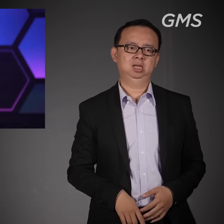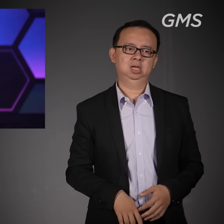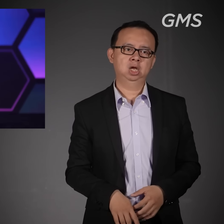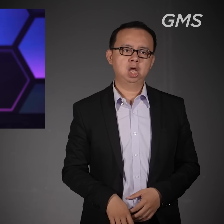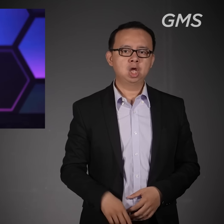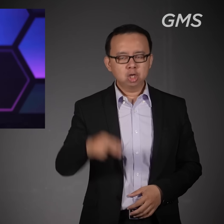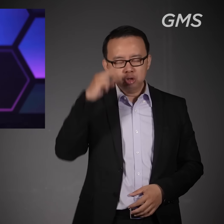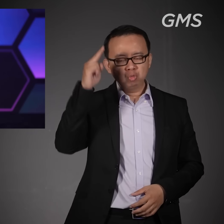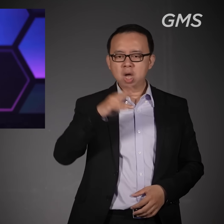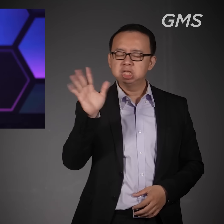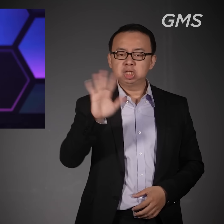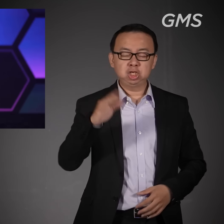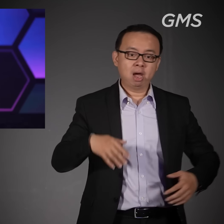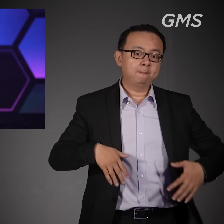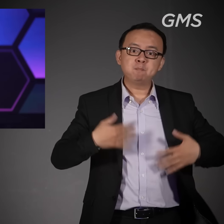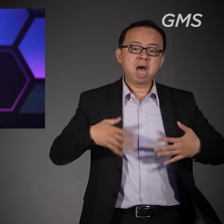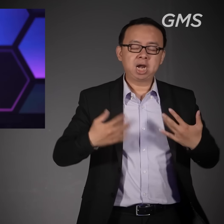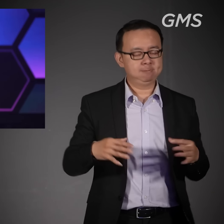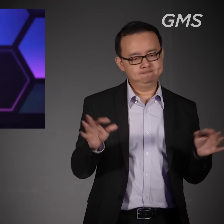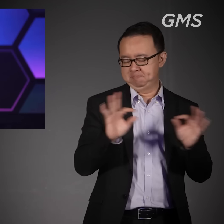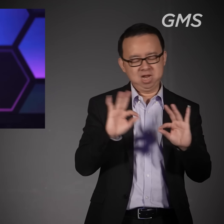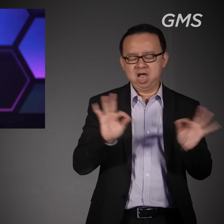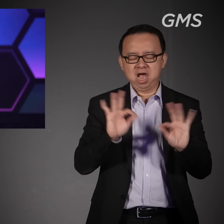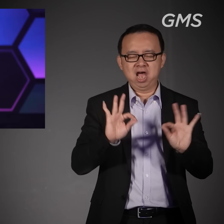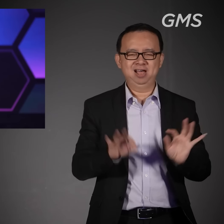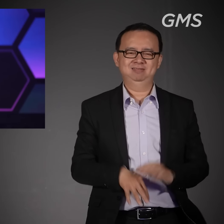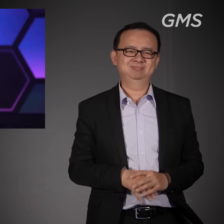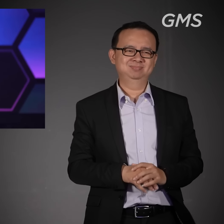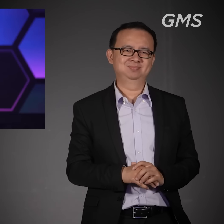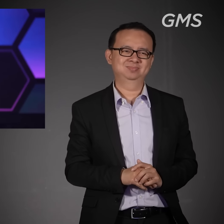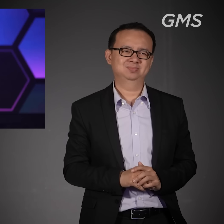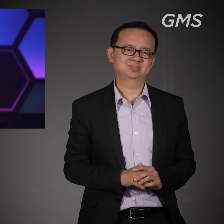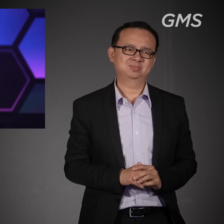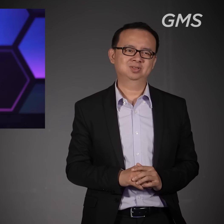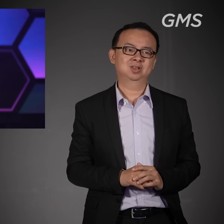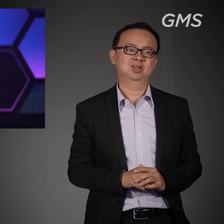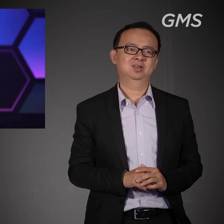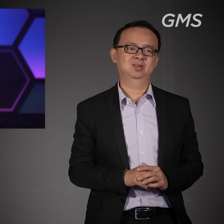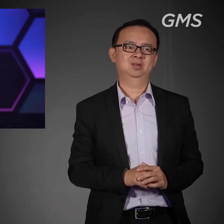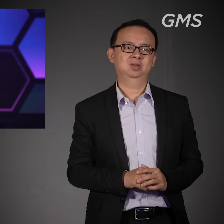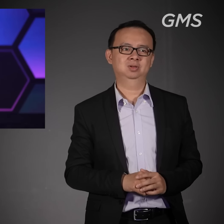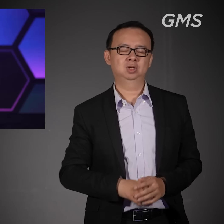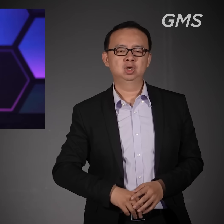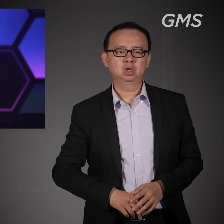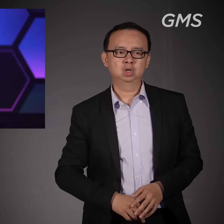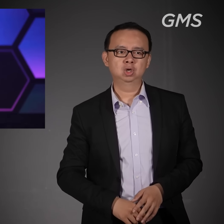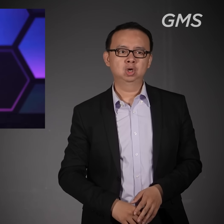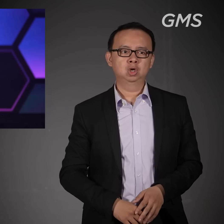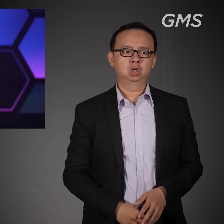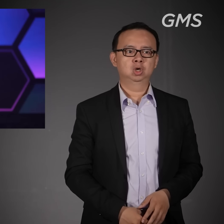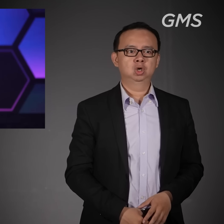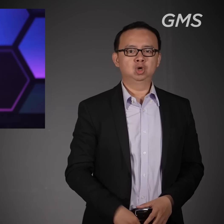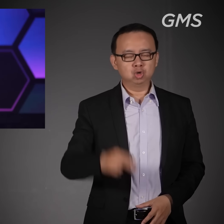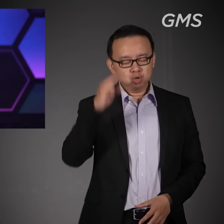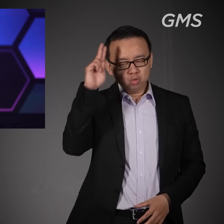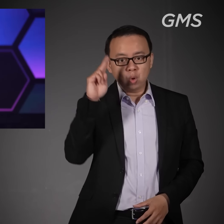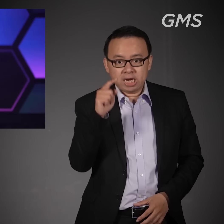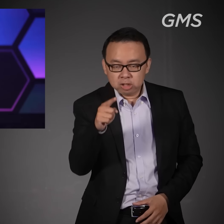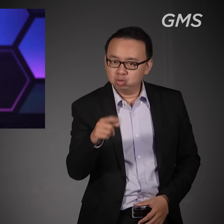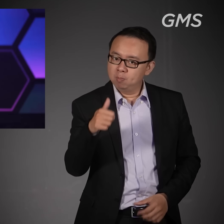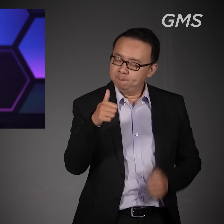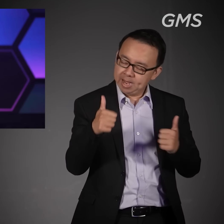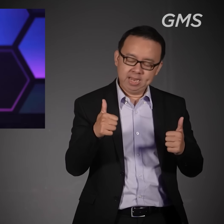Kelaparan ya, aku ditinggal sendirian. Mau nyemil dulu ya, meskipun bawa makanan. Tuhan gak pernah gitu, Tuhan tuh gak sinis orangnya. Dia